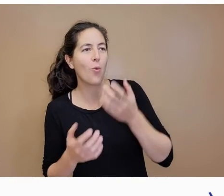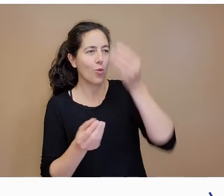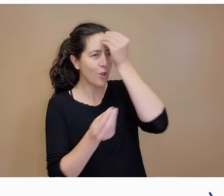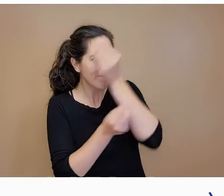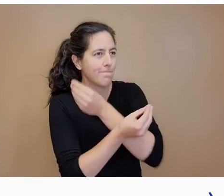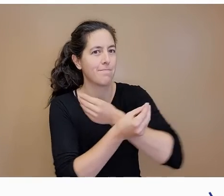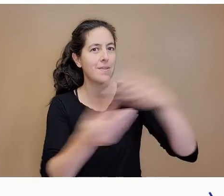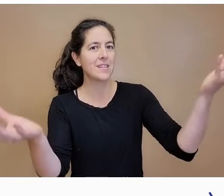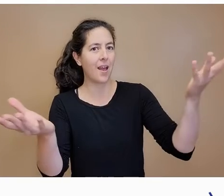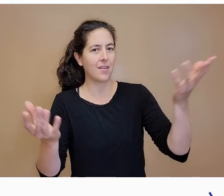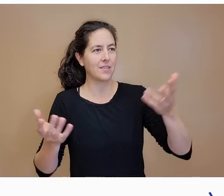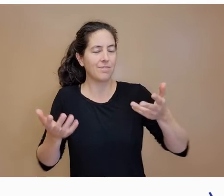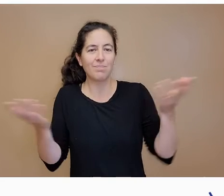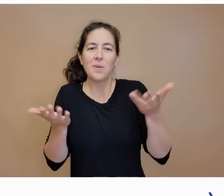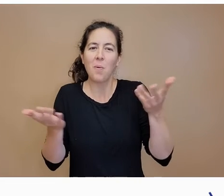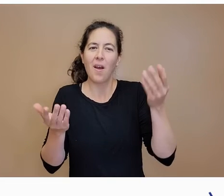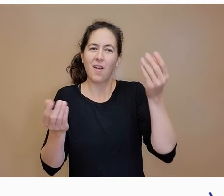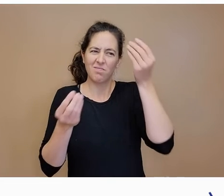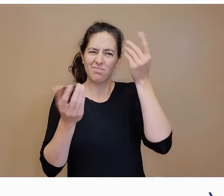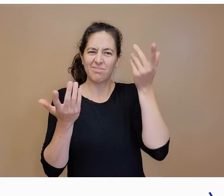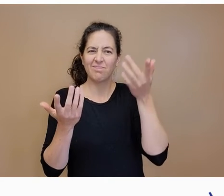message souhaitez-vous qu'on en retienne?